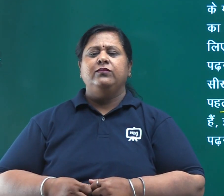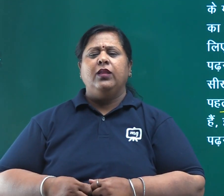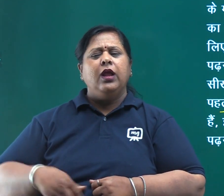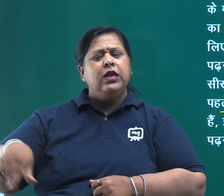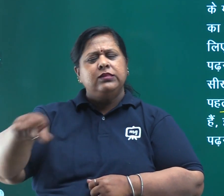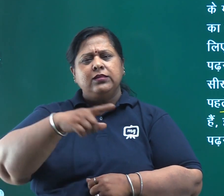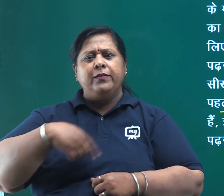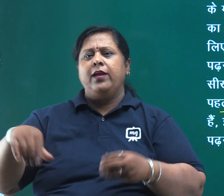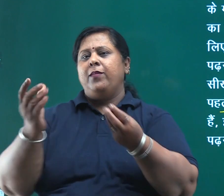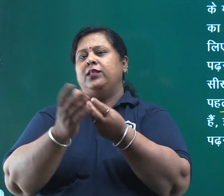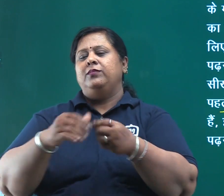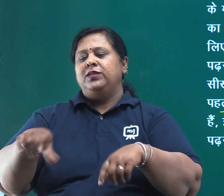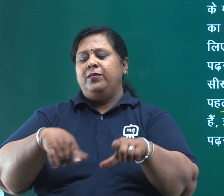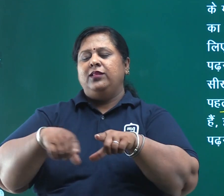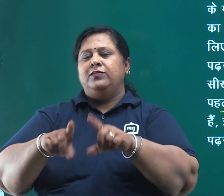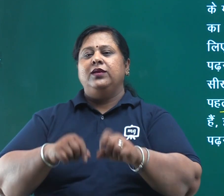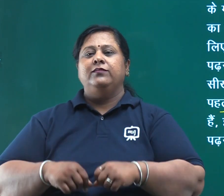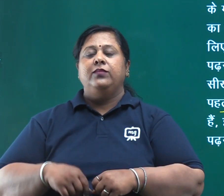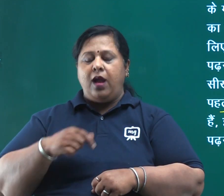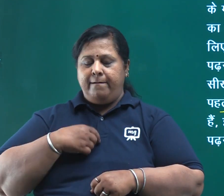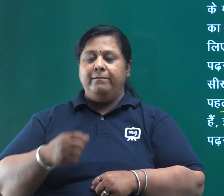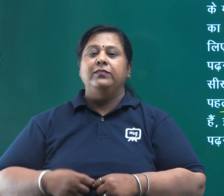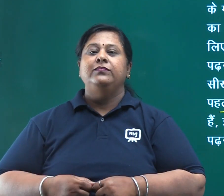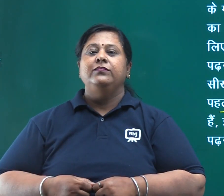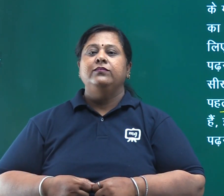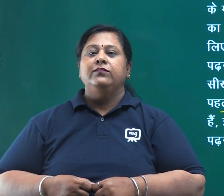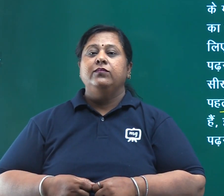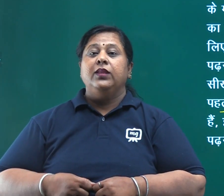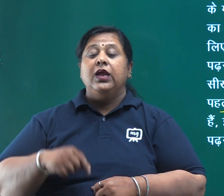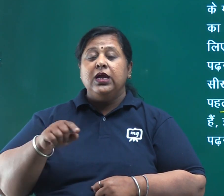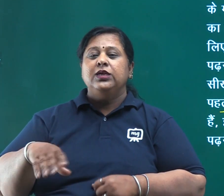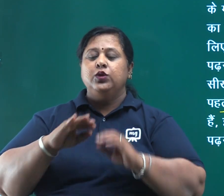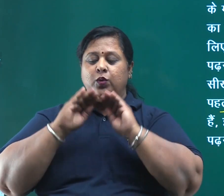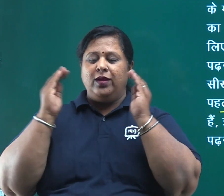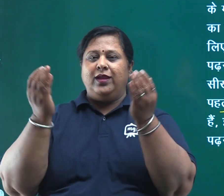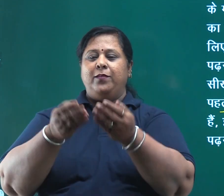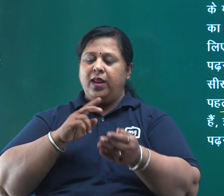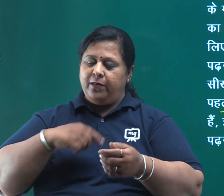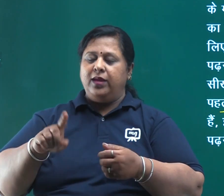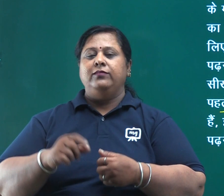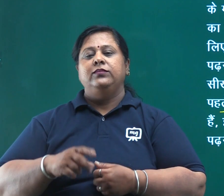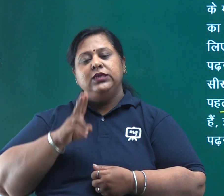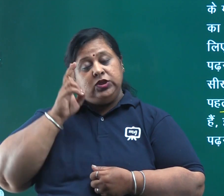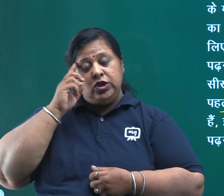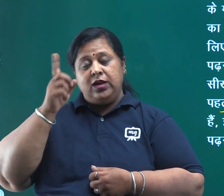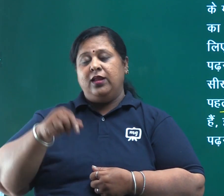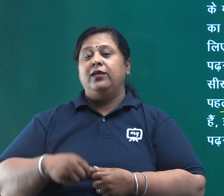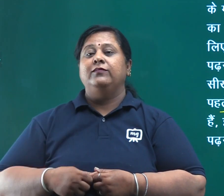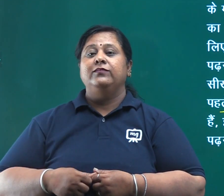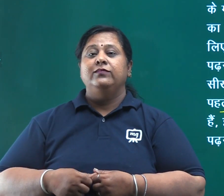इन सब के माध्यम से हम इस दुनिया के बारे में